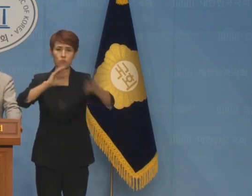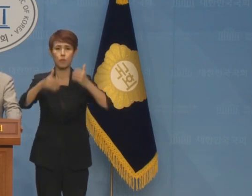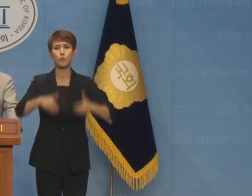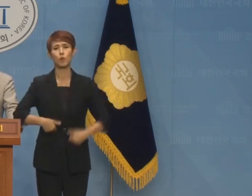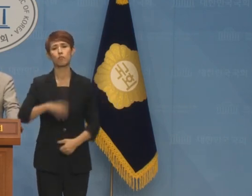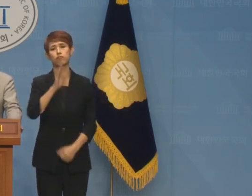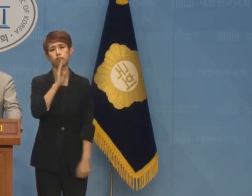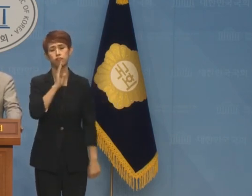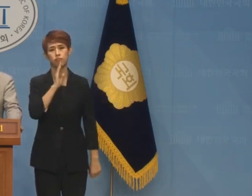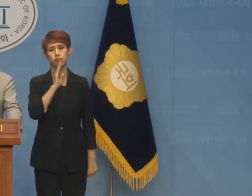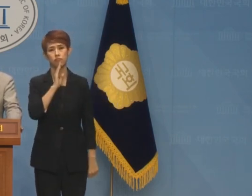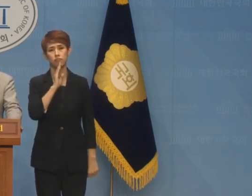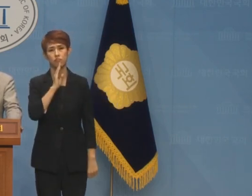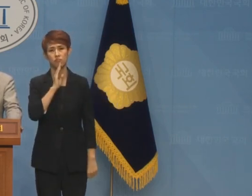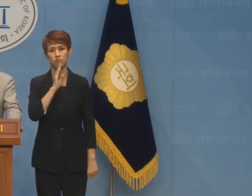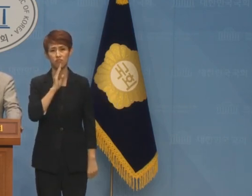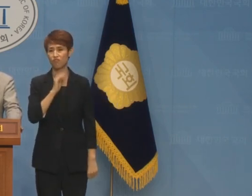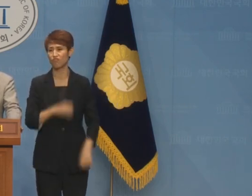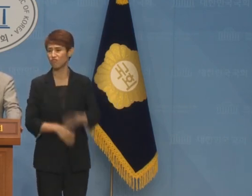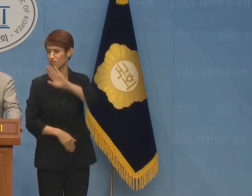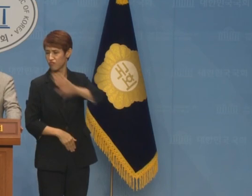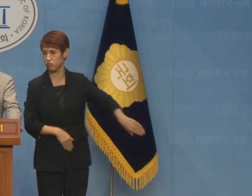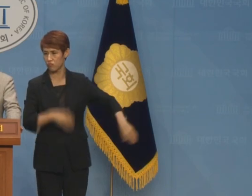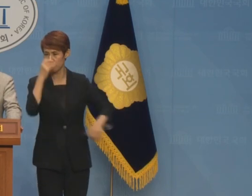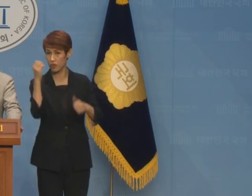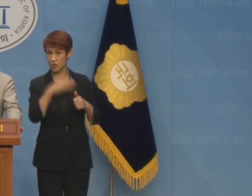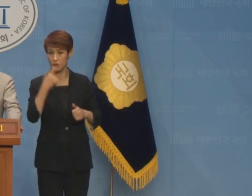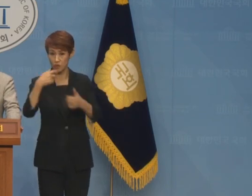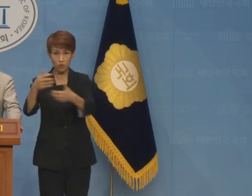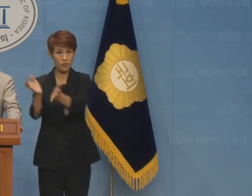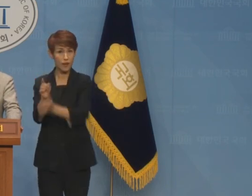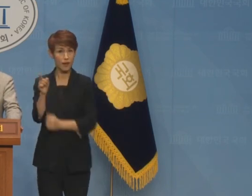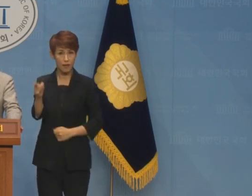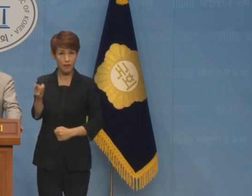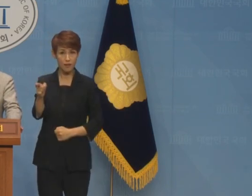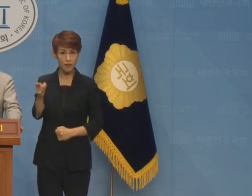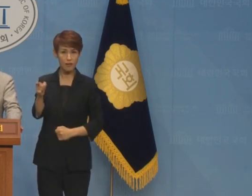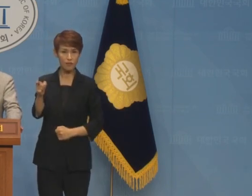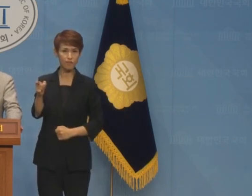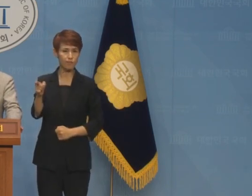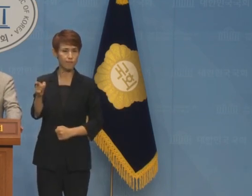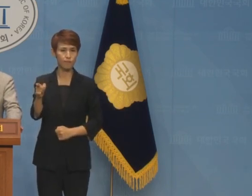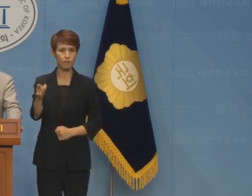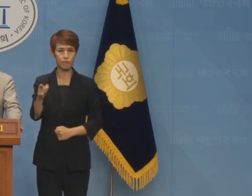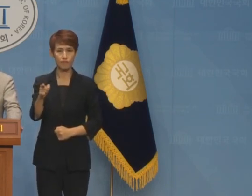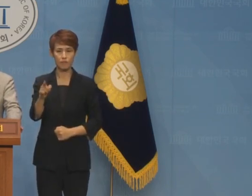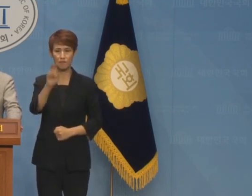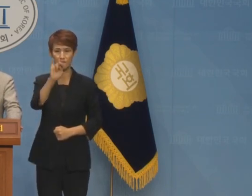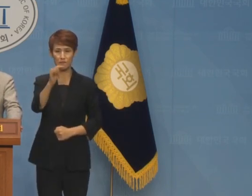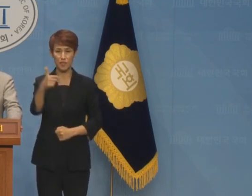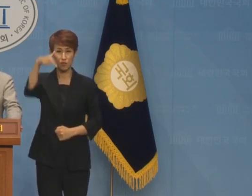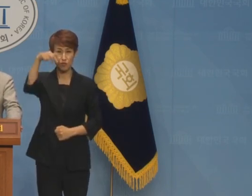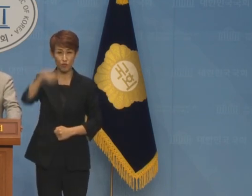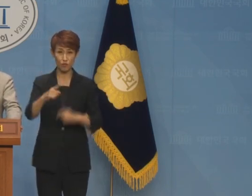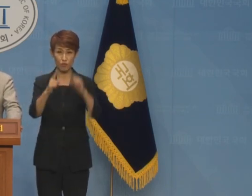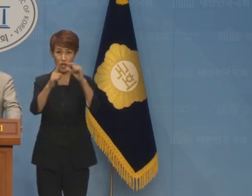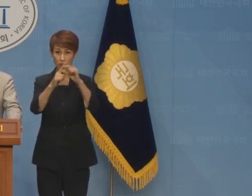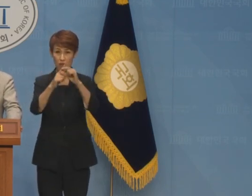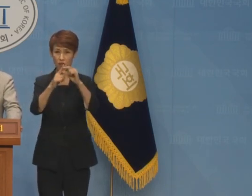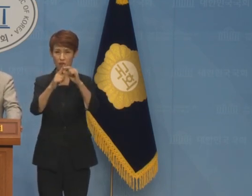것입니다 이조차 외면하고 무시하는 민주당이라는 민주라는 단어를